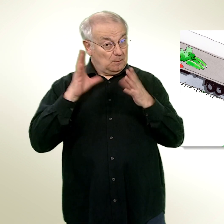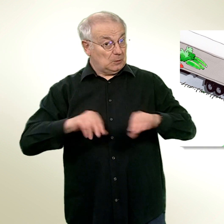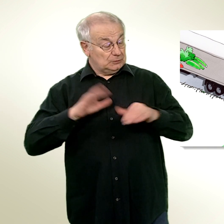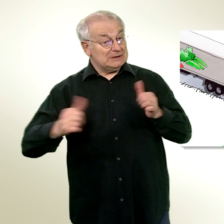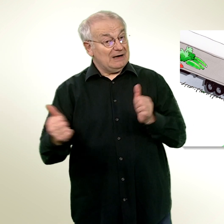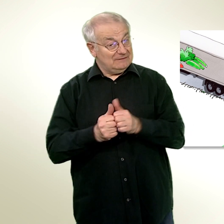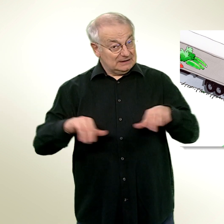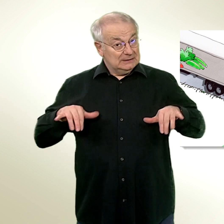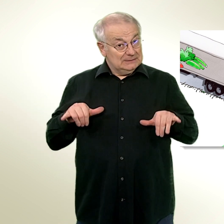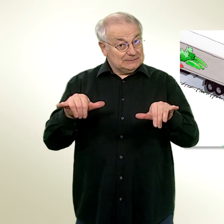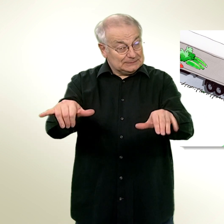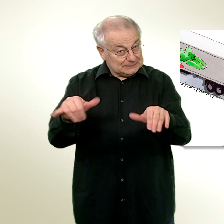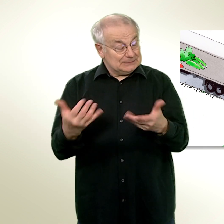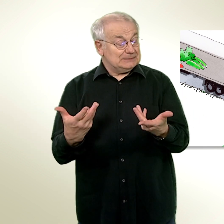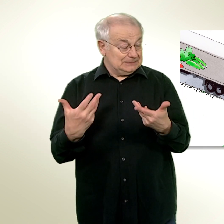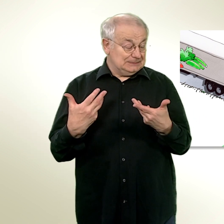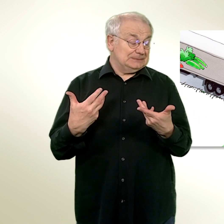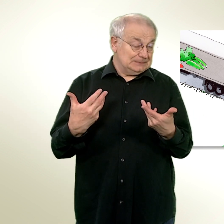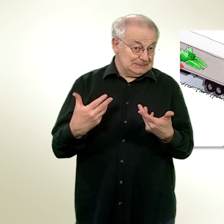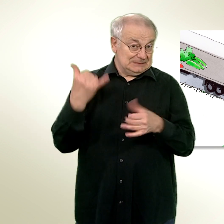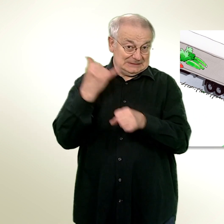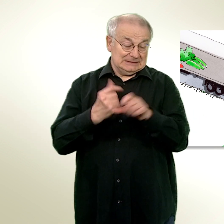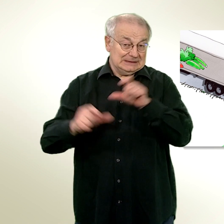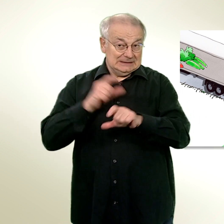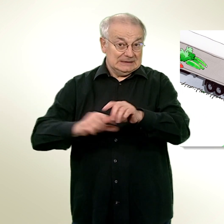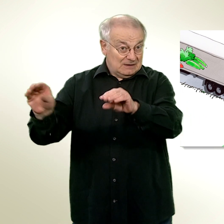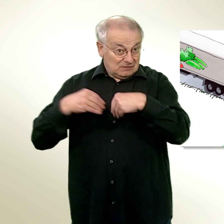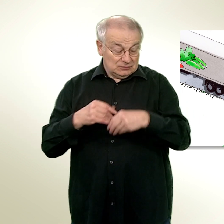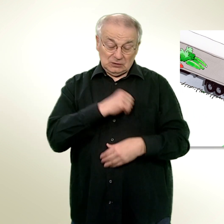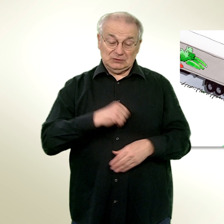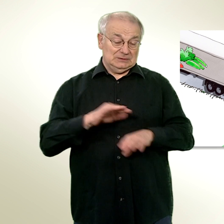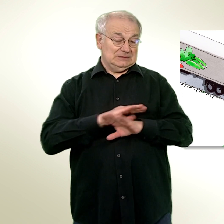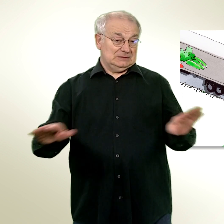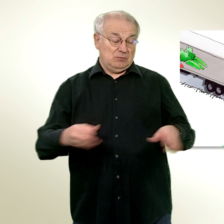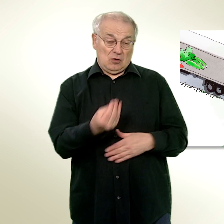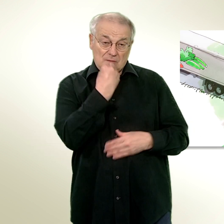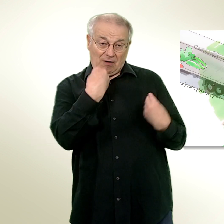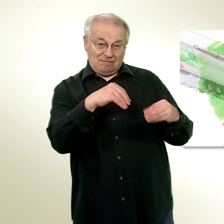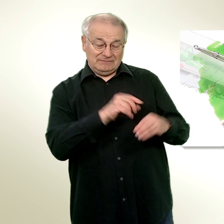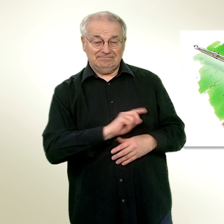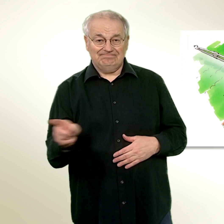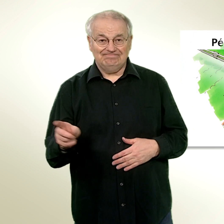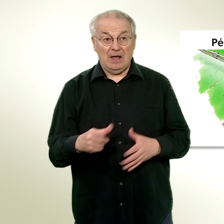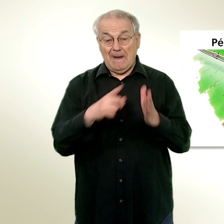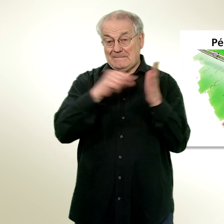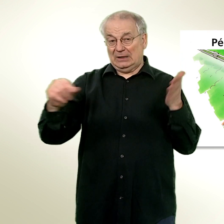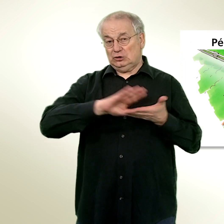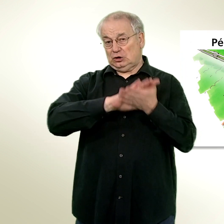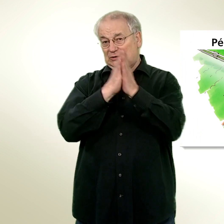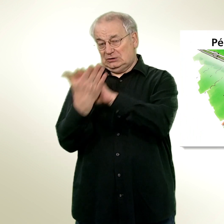de pesticides de synthèse ne pourraient plus être importées en Suisse pour un usage commercial. Une période transitoire est prévue pour la mise